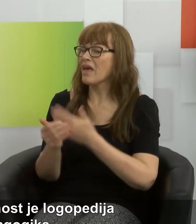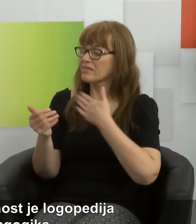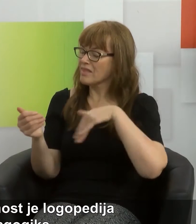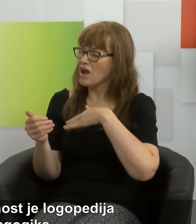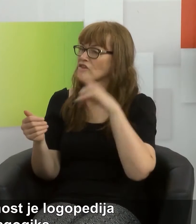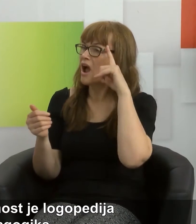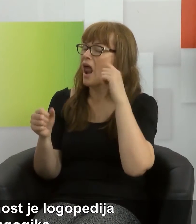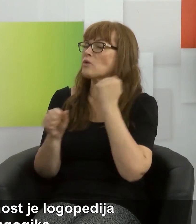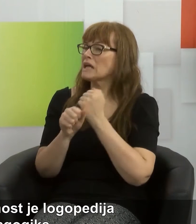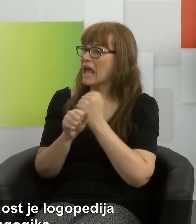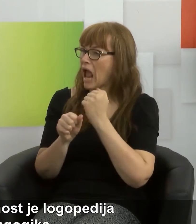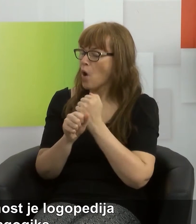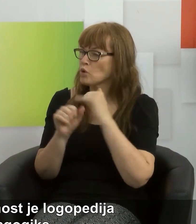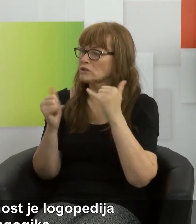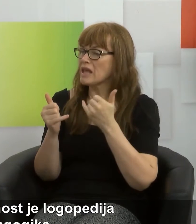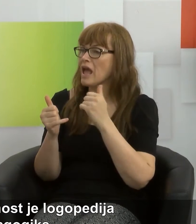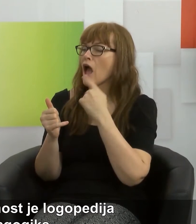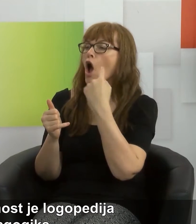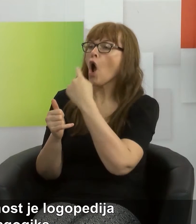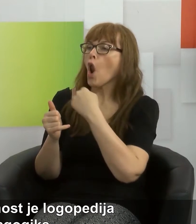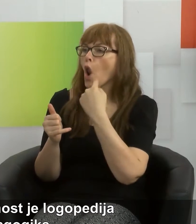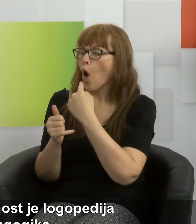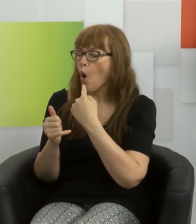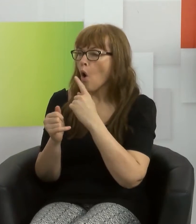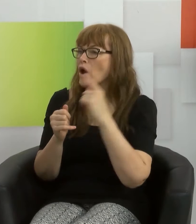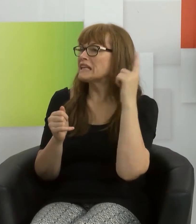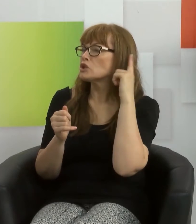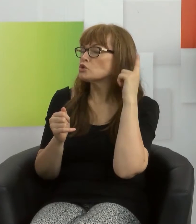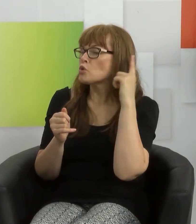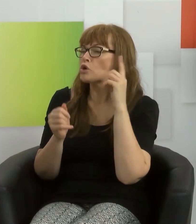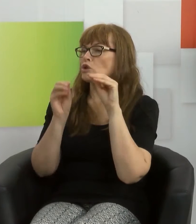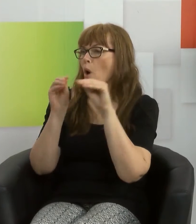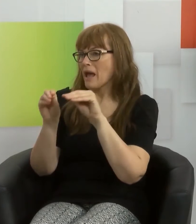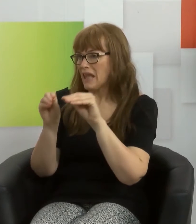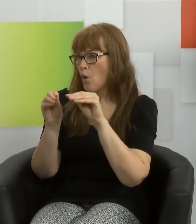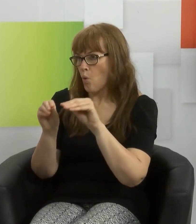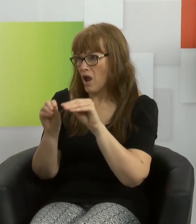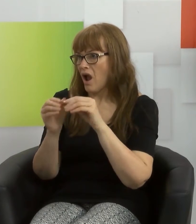Naša glavna dejavnost je logopedija surdopedagogika